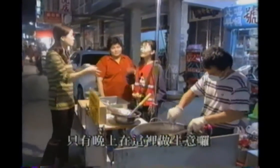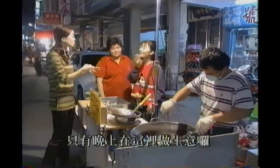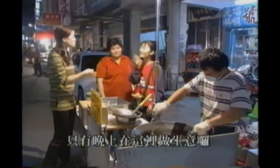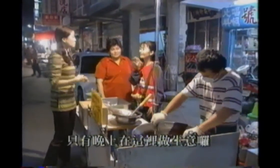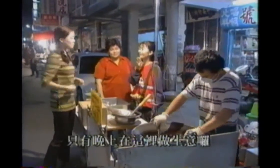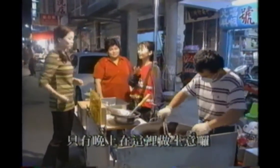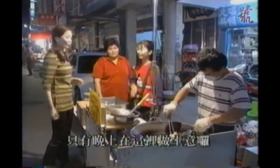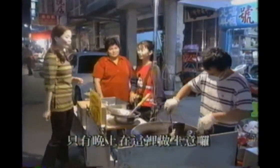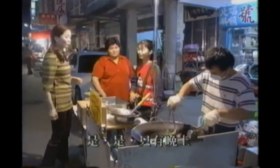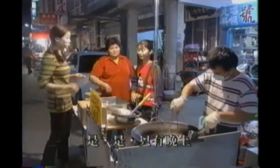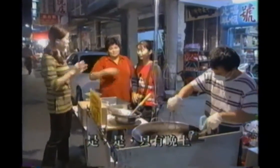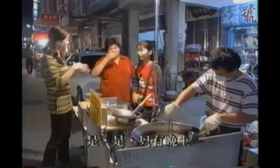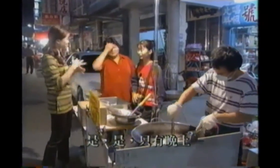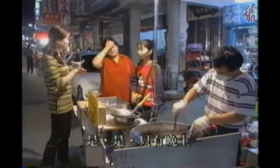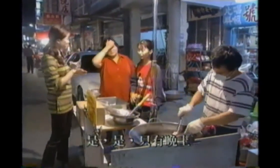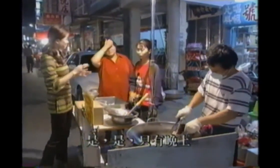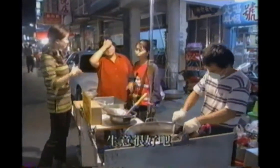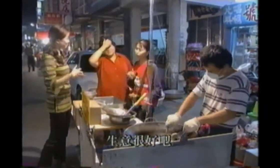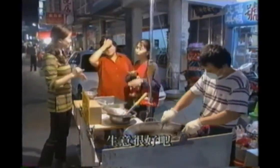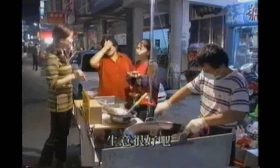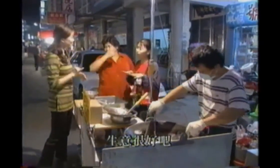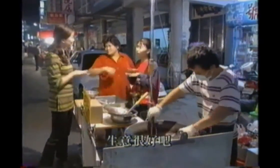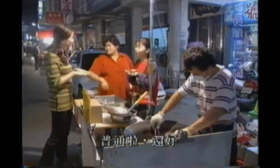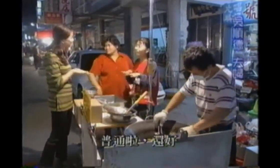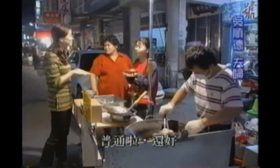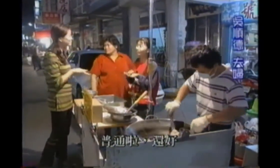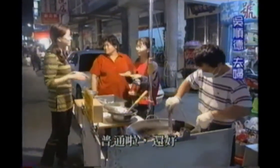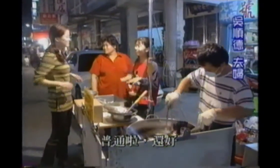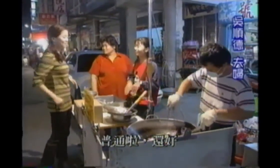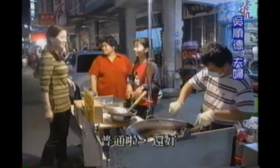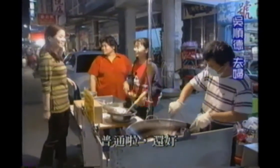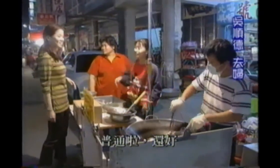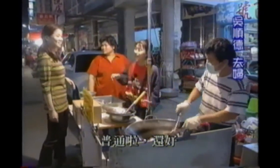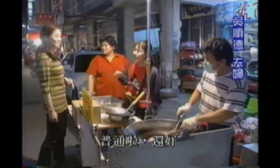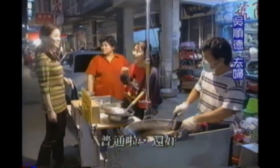有晚上在这里做生意喽。 是是，哎，只有晚上。 生意很好吧？ 普通啦，还好。